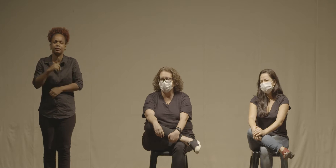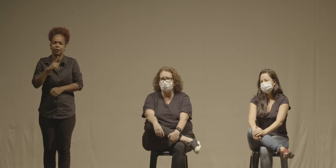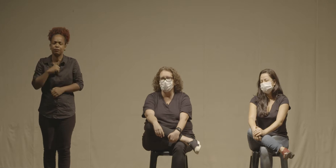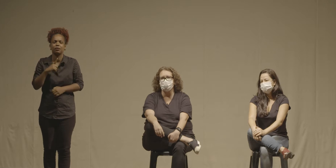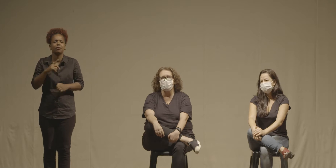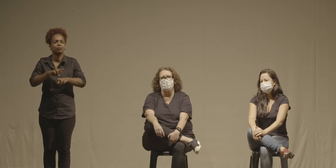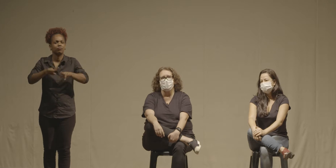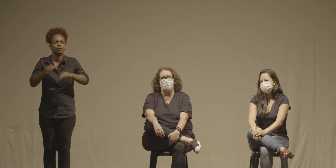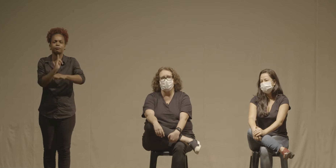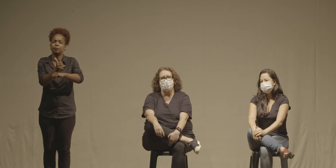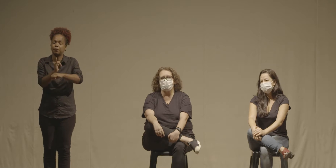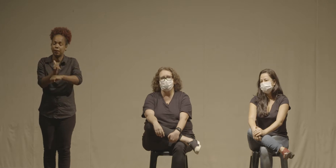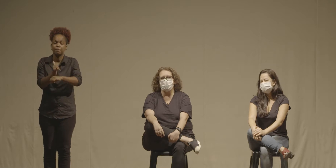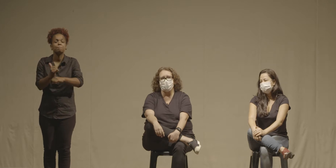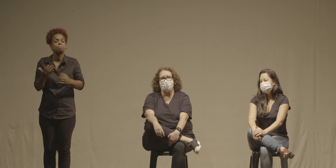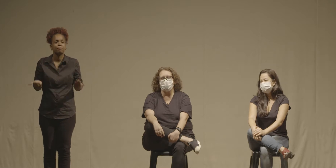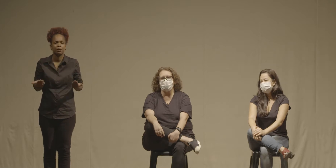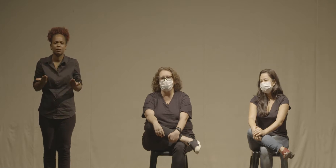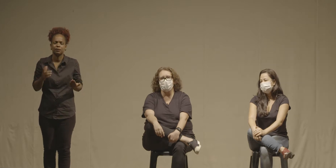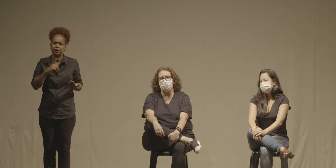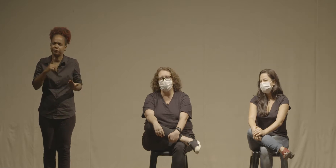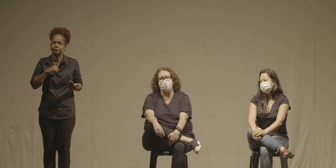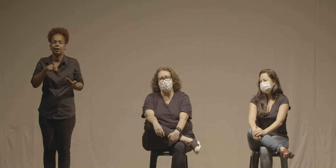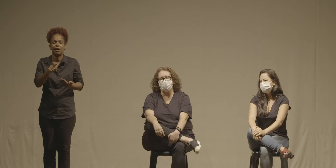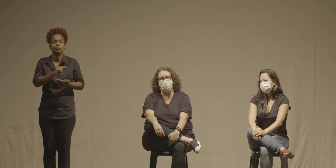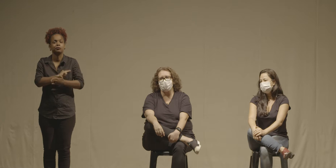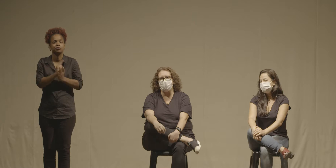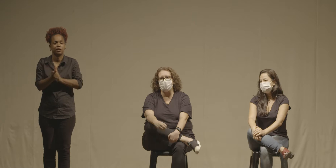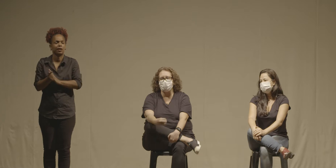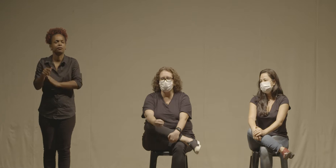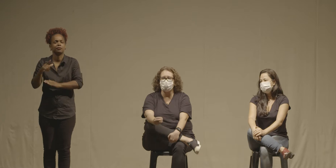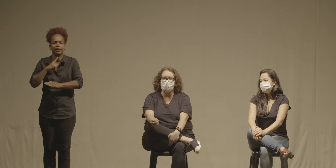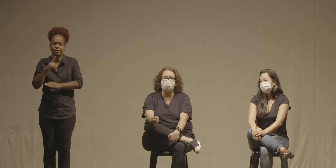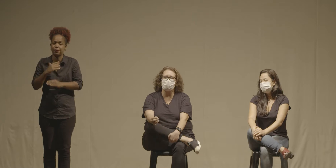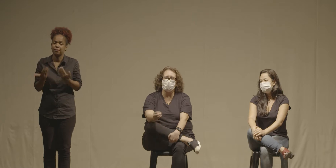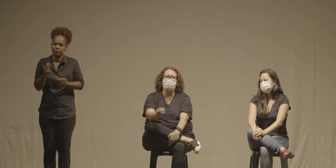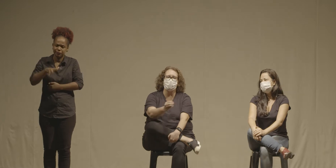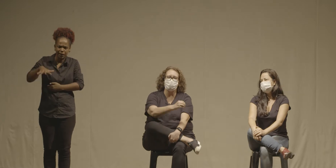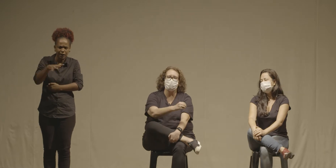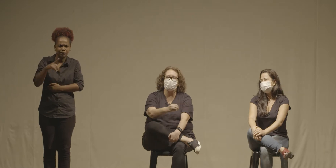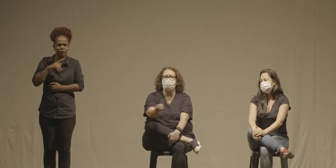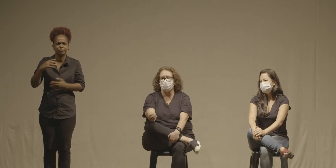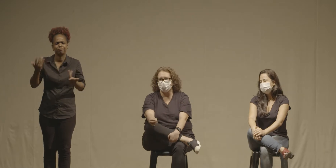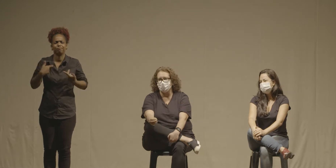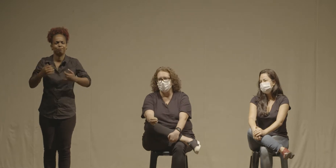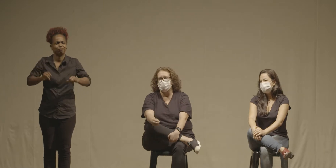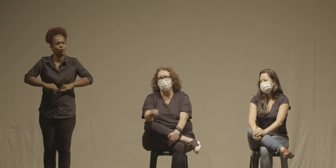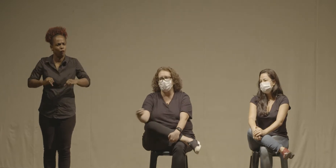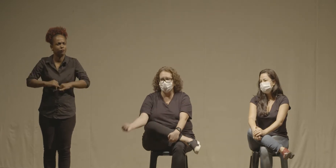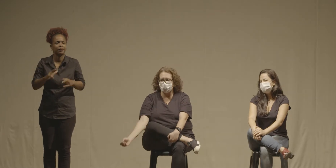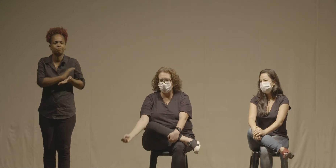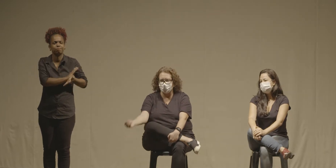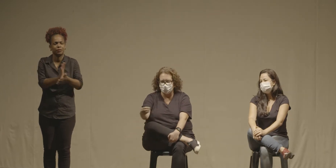produção de documentários, é um gênero, né, que ainda sofre um pouco mais de preconceito